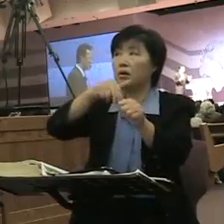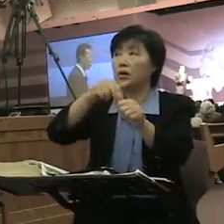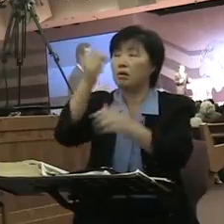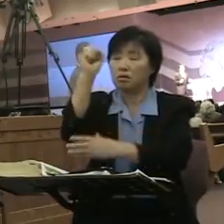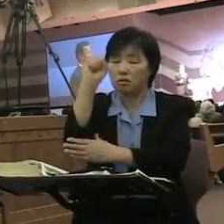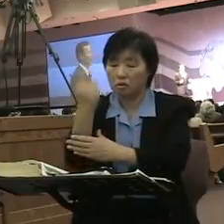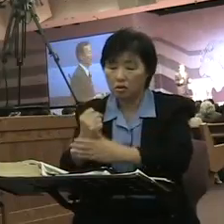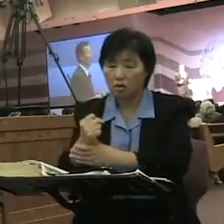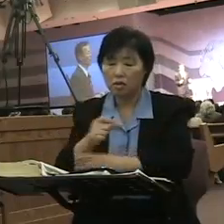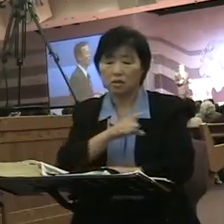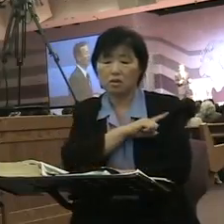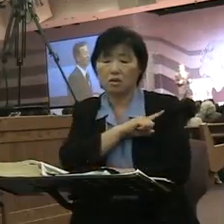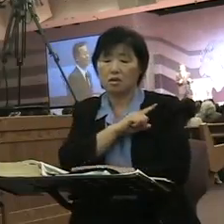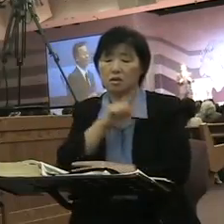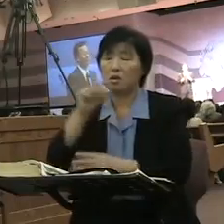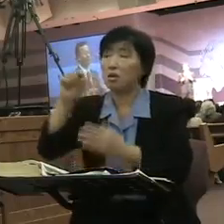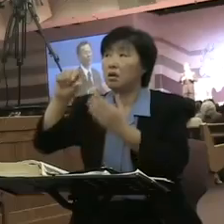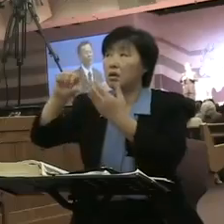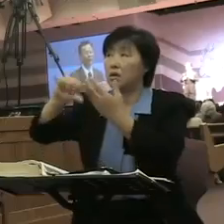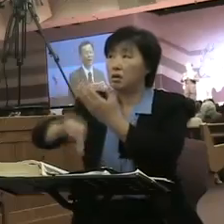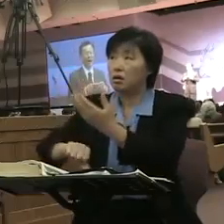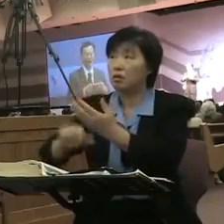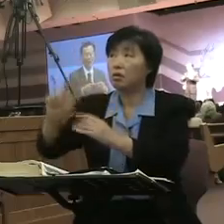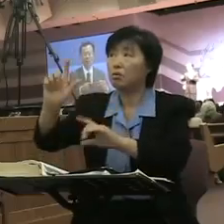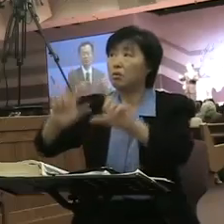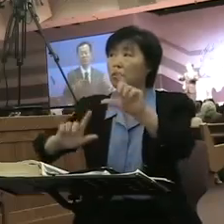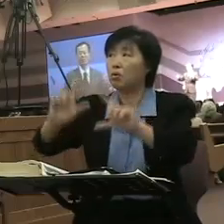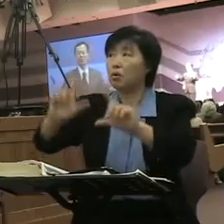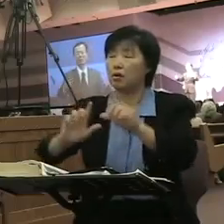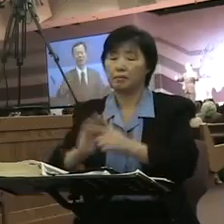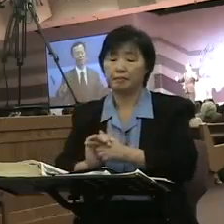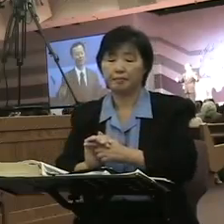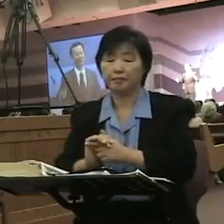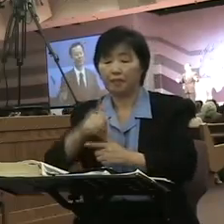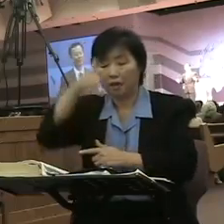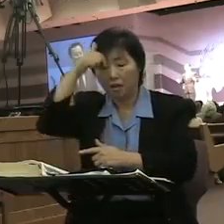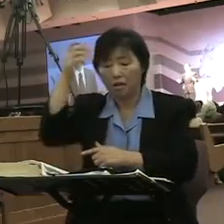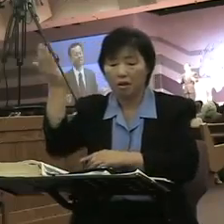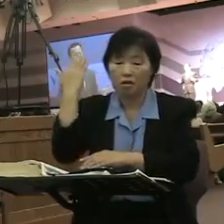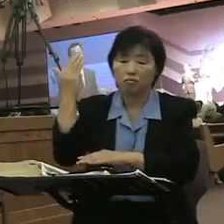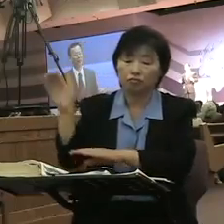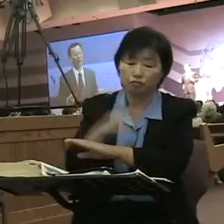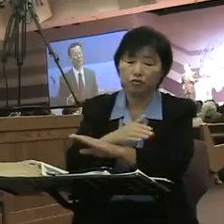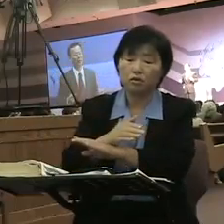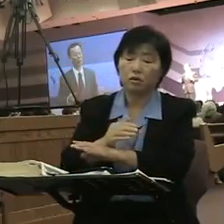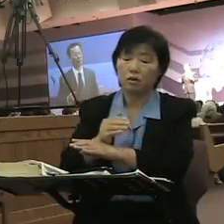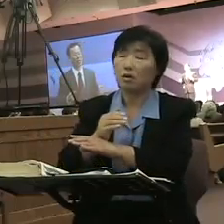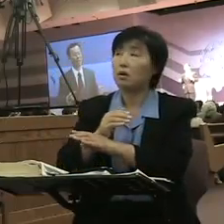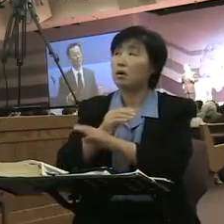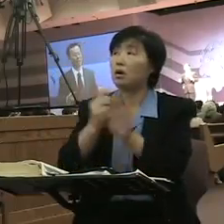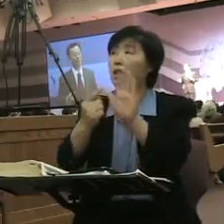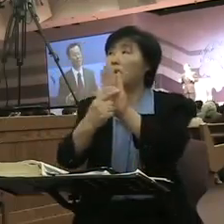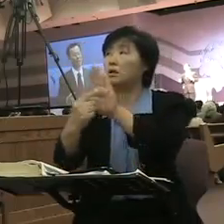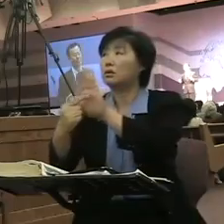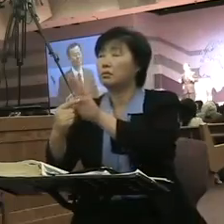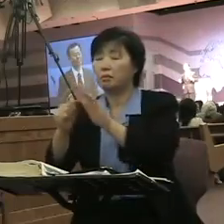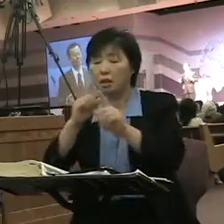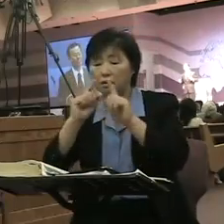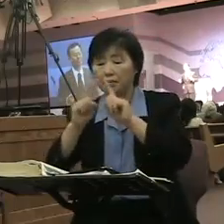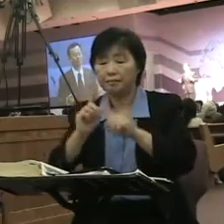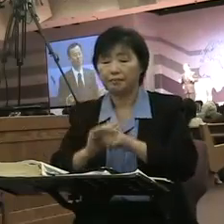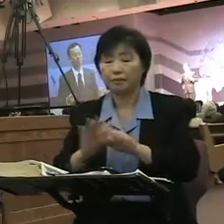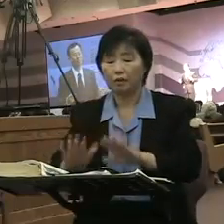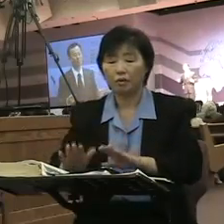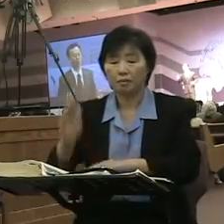그 저주의 모습이라고 옛날부터 알려진 말입니다. 근데 오늘 말씀을 보니까